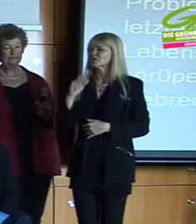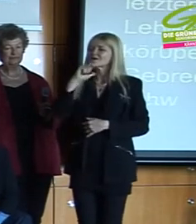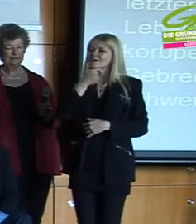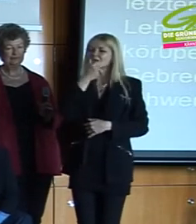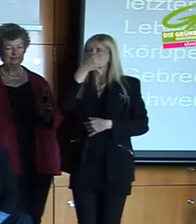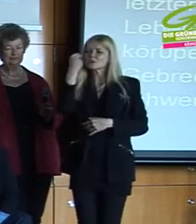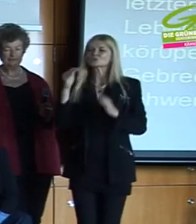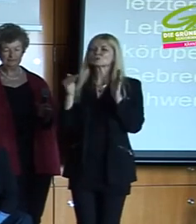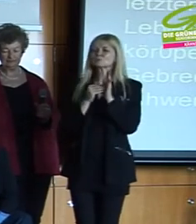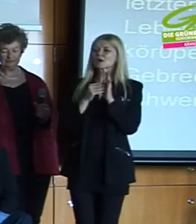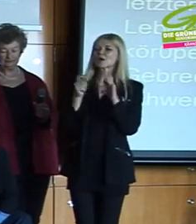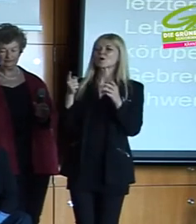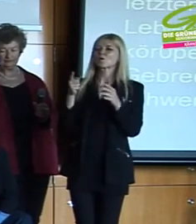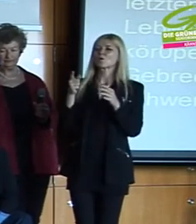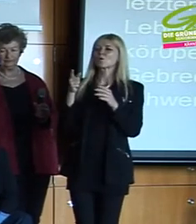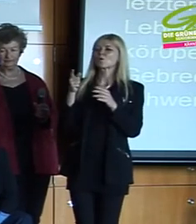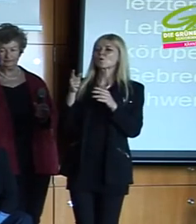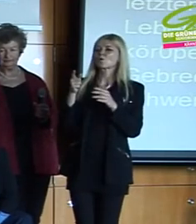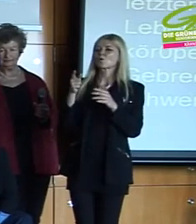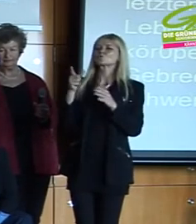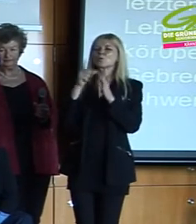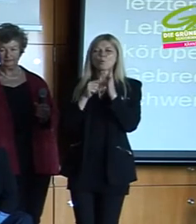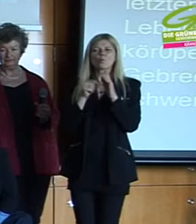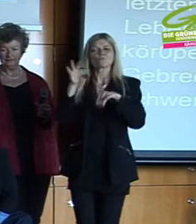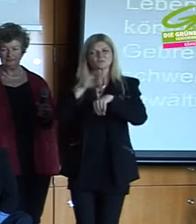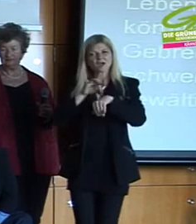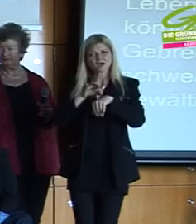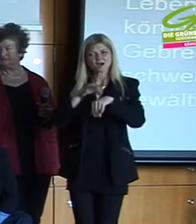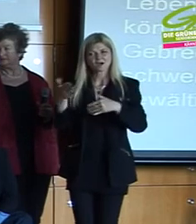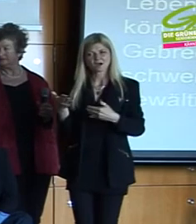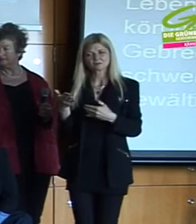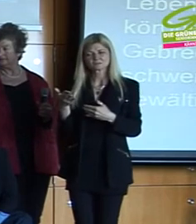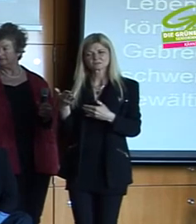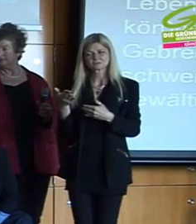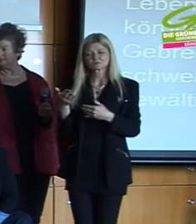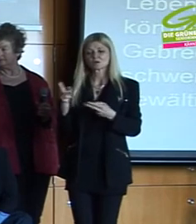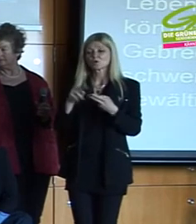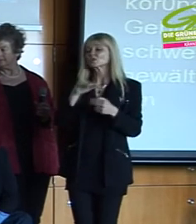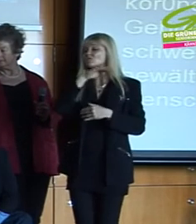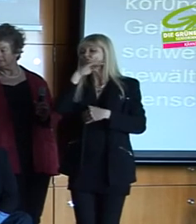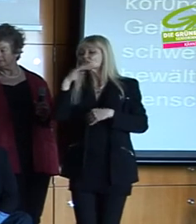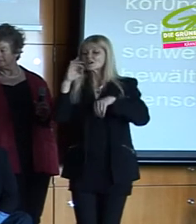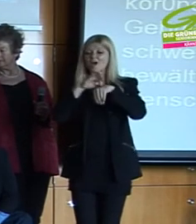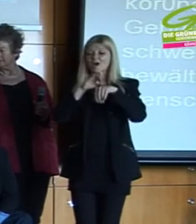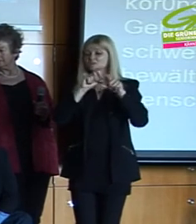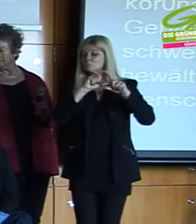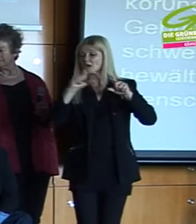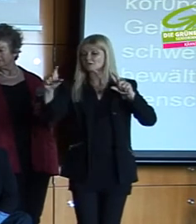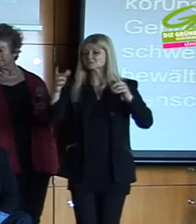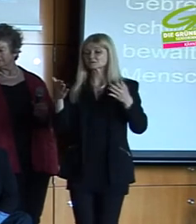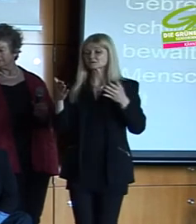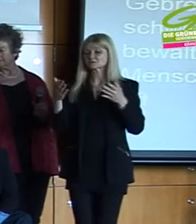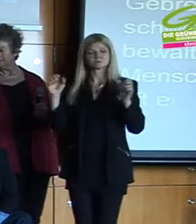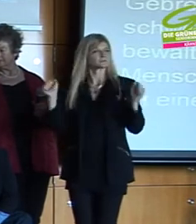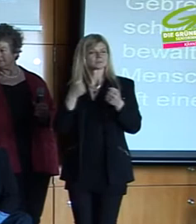ja erfahrungsgemäß sehr oft einen Arzt, und ein Großteil der Arztpraxen ist